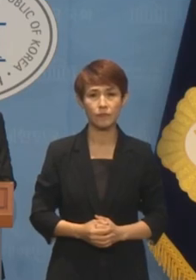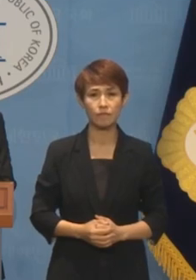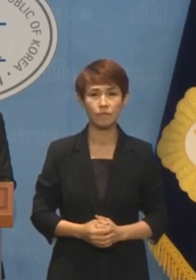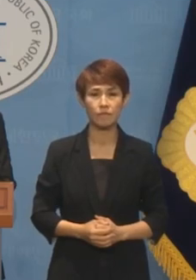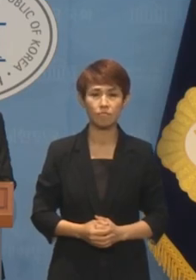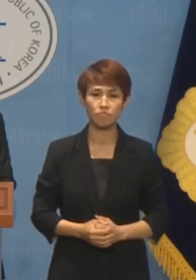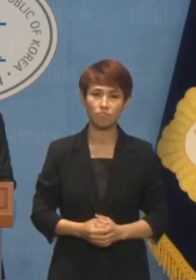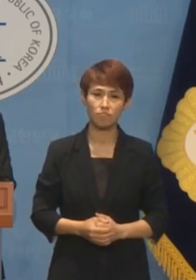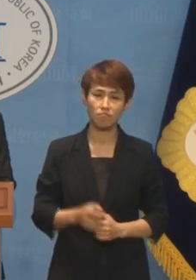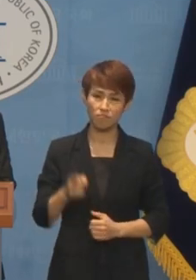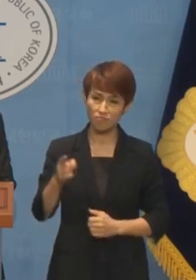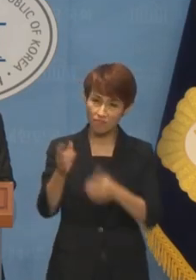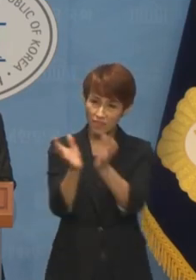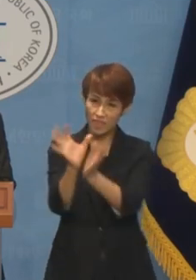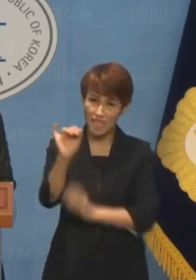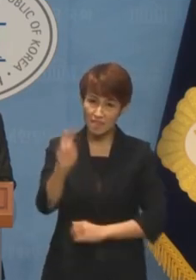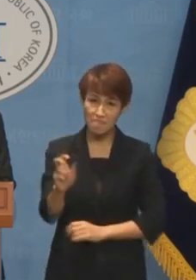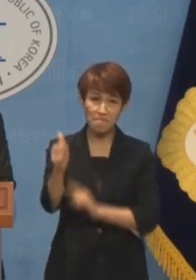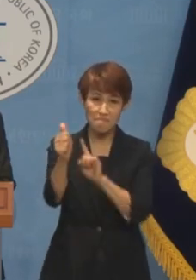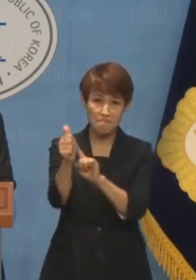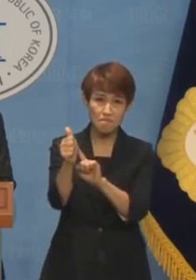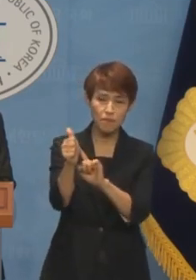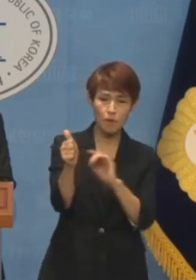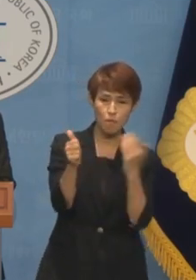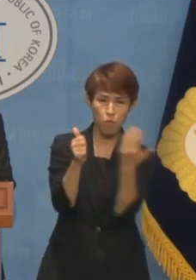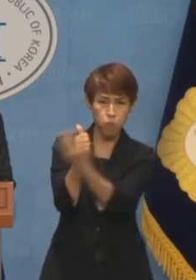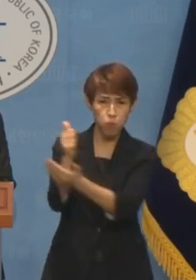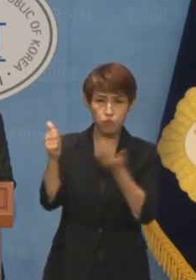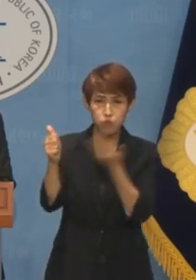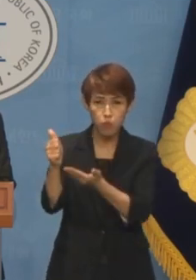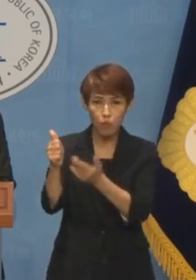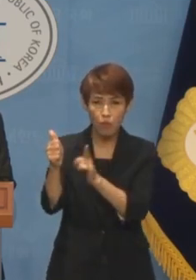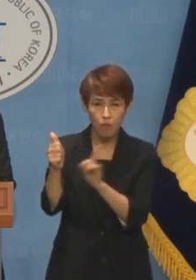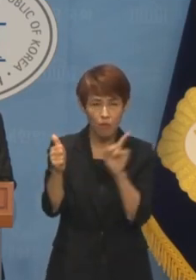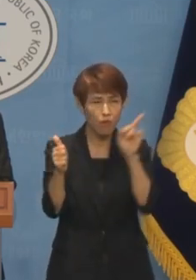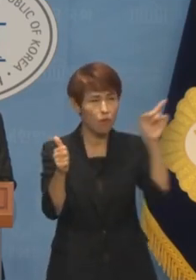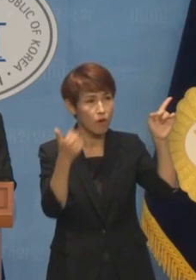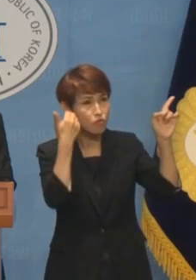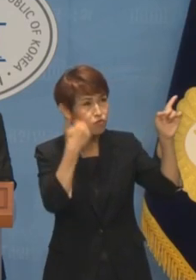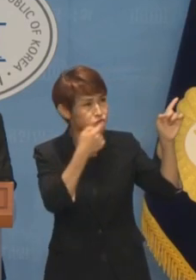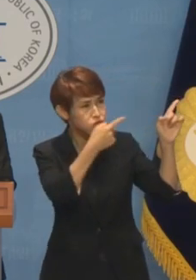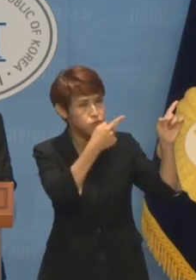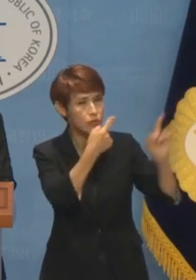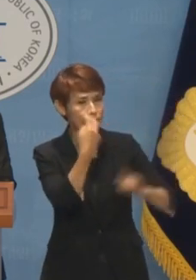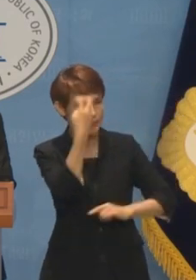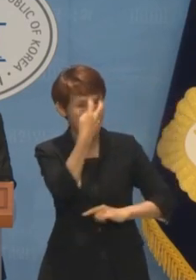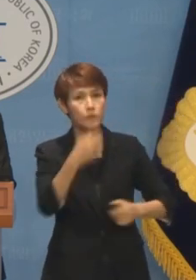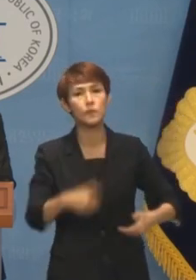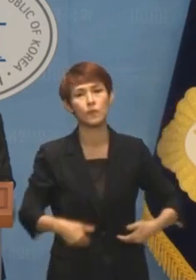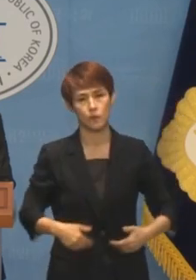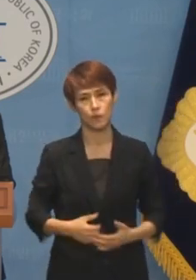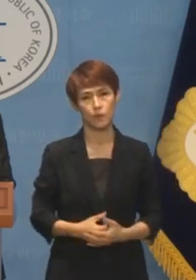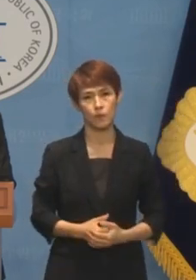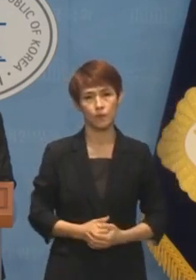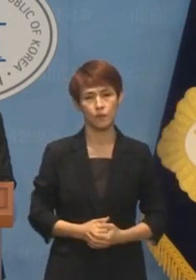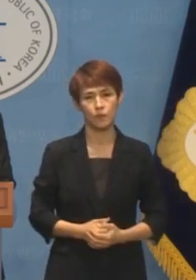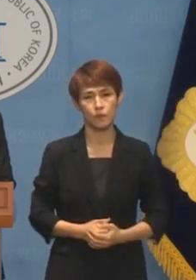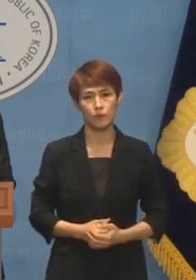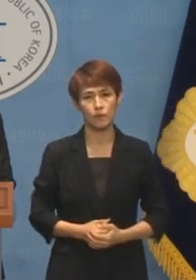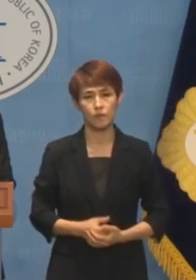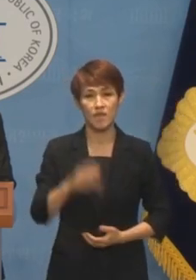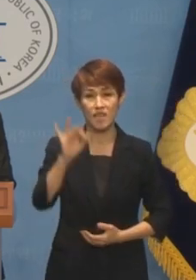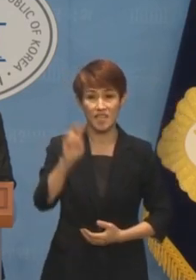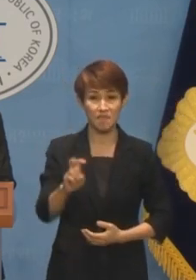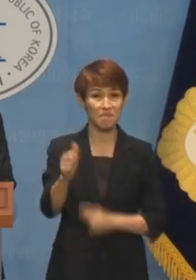이런 파렴치한 사단장을 감싸고 보호해준 것이 누구인지 반드시 밝혀야 합니다. 임